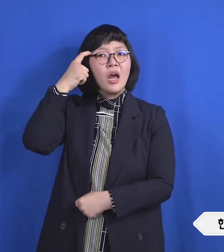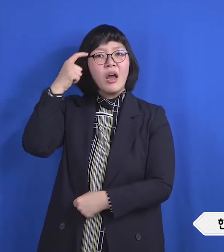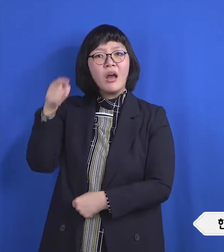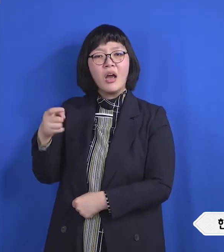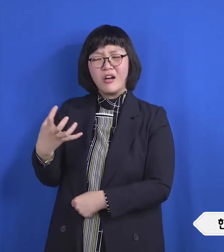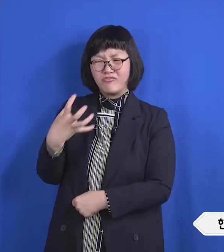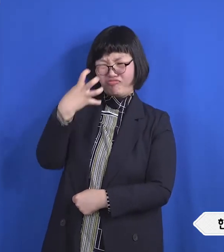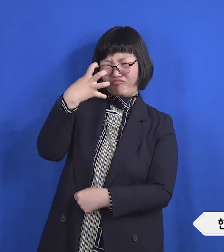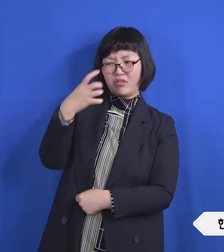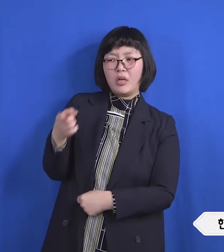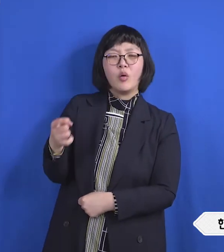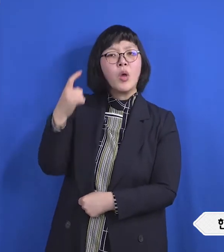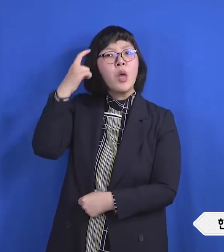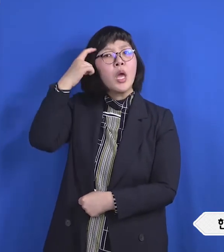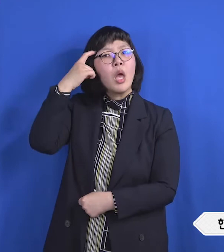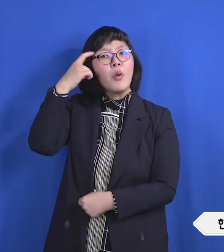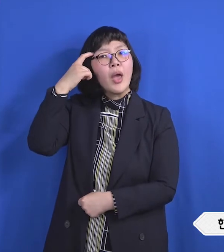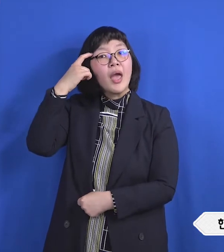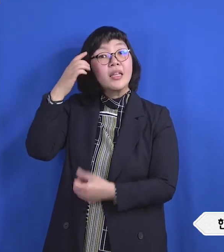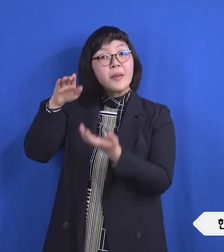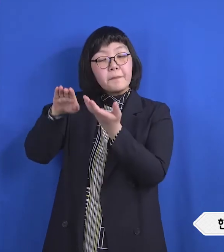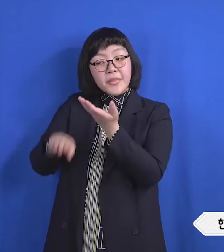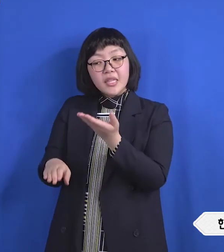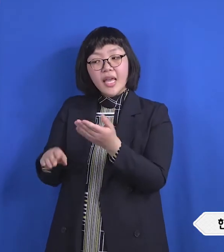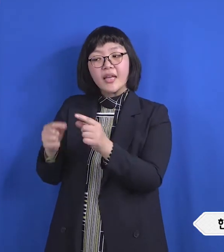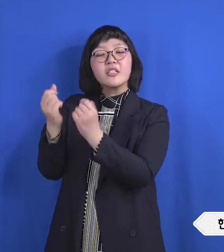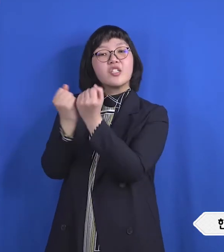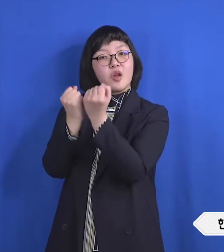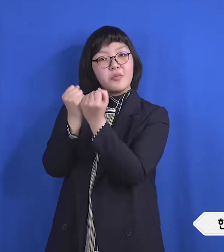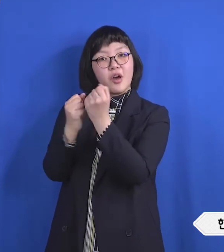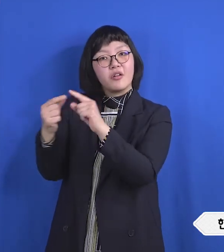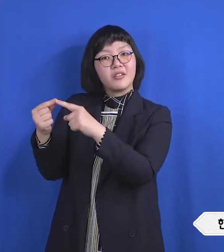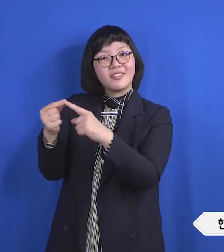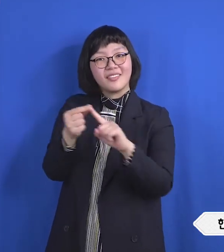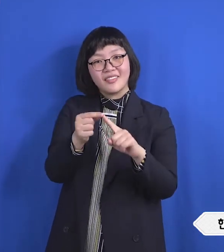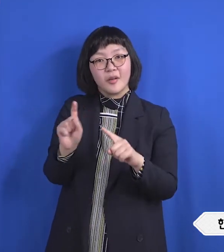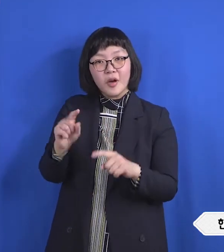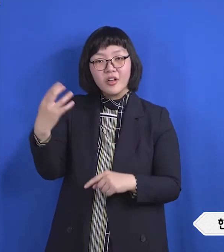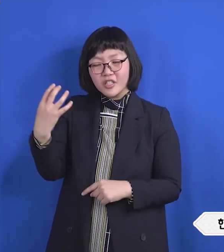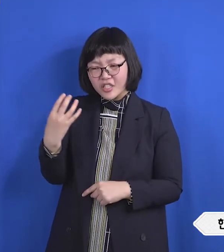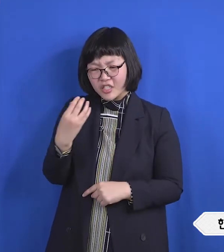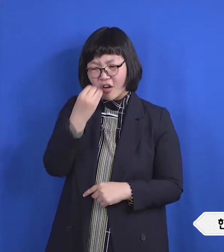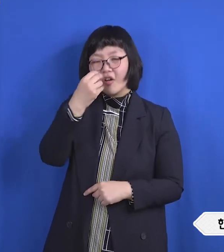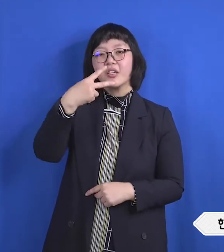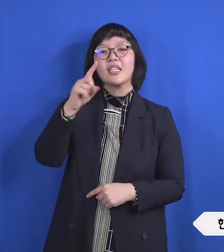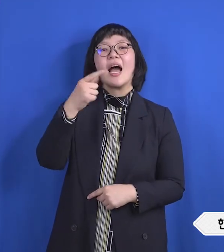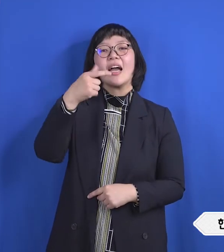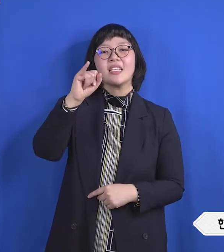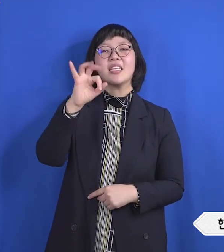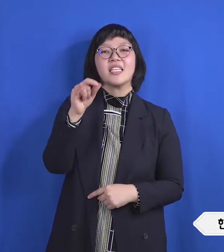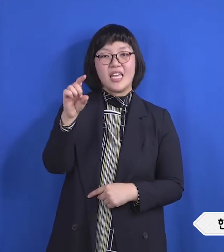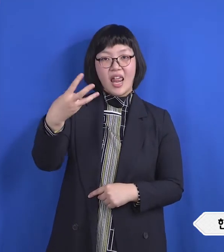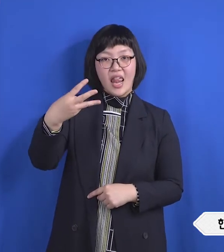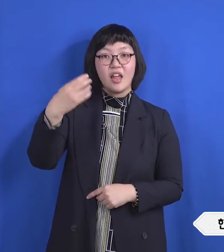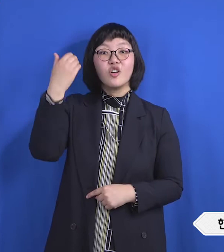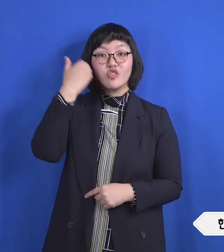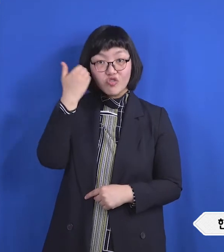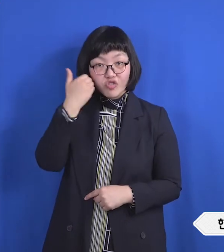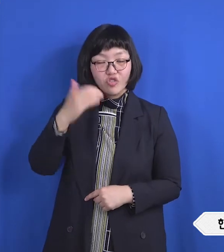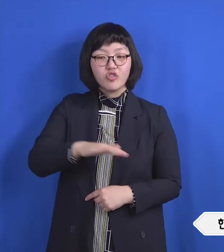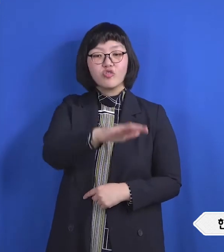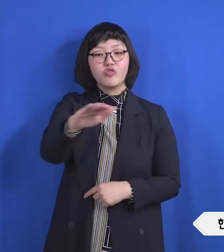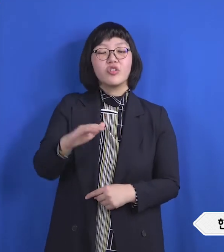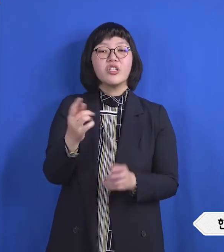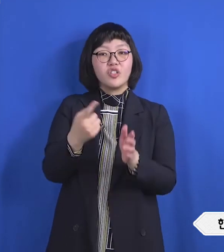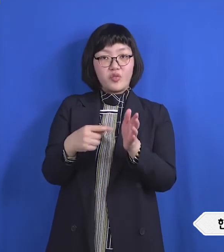그런데 그 동상 밑에 이런 글이 새겨져 있습니다. 성 다미엔, 이 사람은 우리를 위해 자기 목숨을